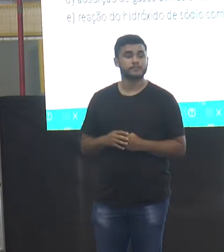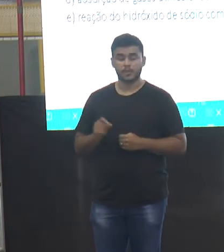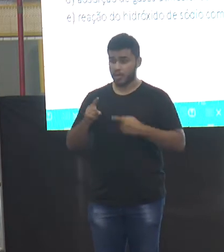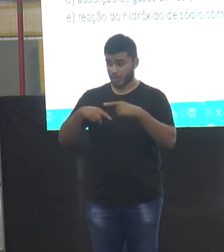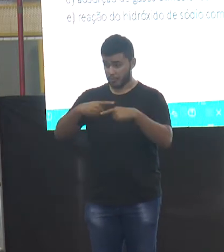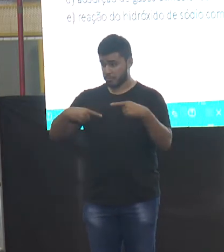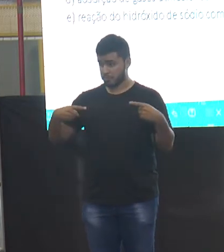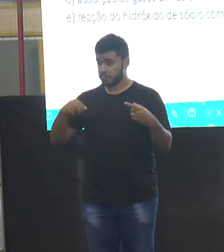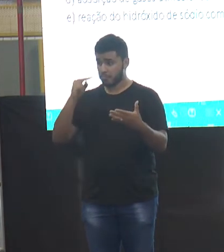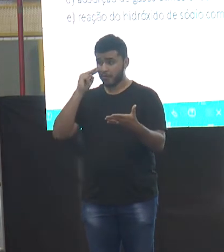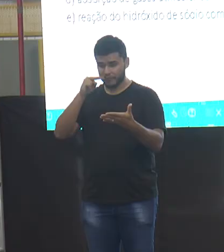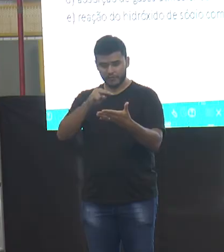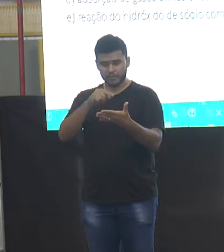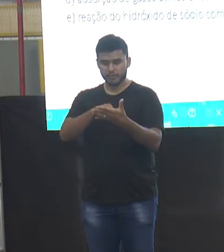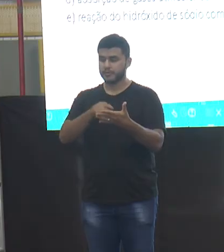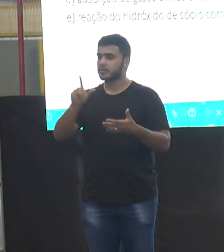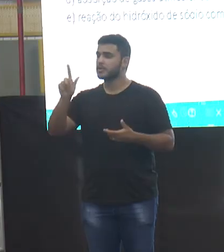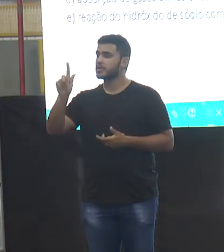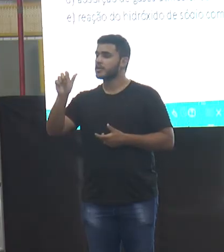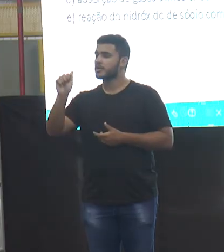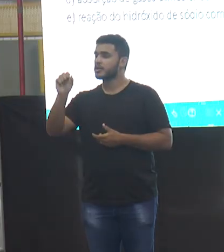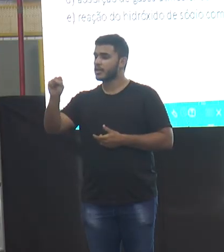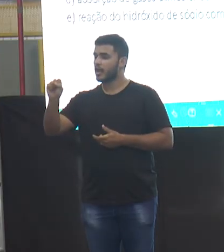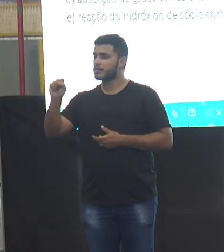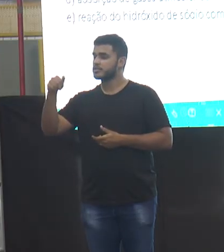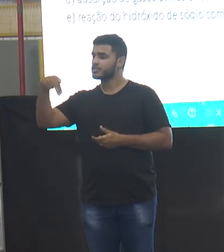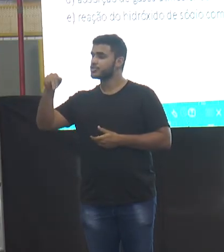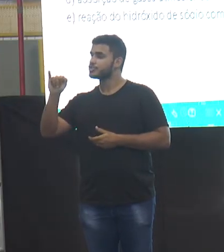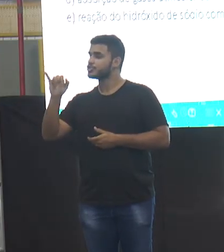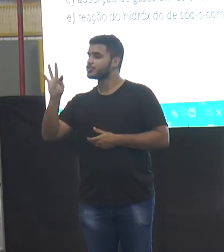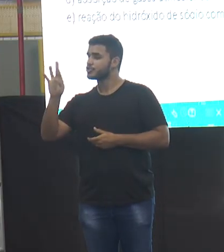apostila, onde tem gás nitrogênio, destaca.